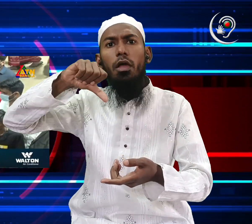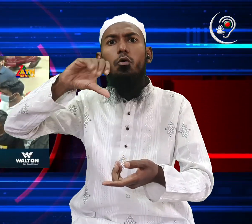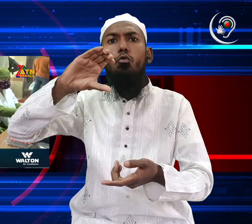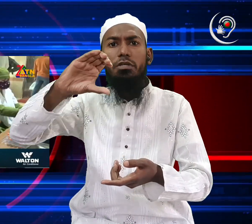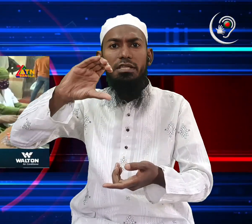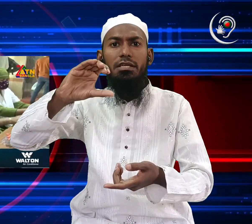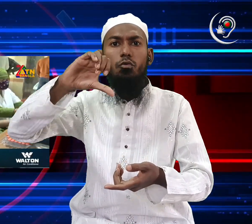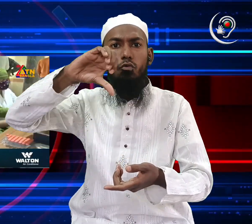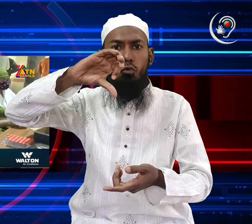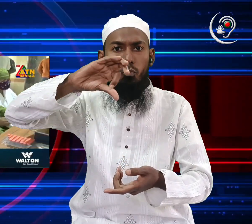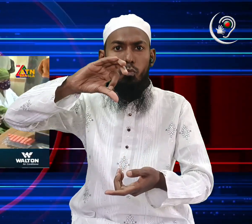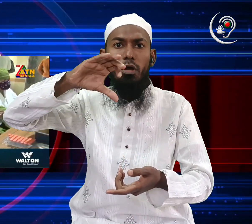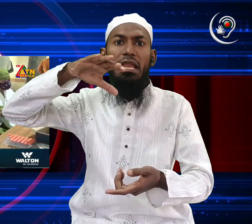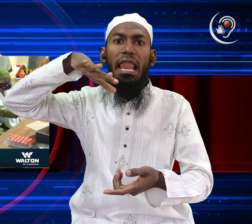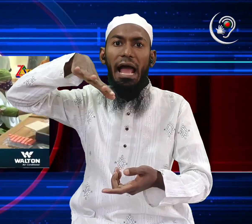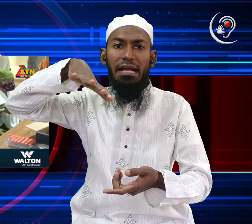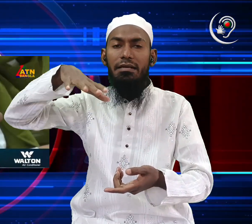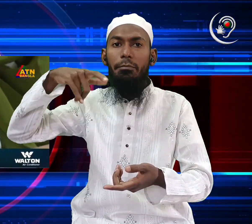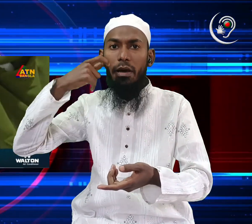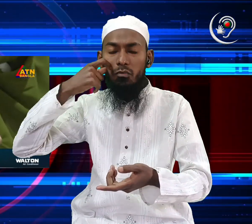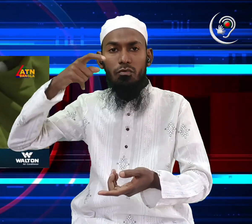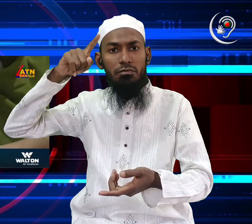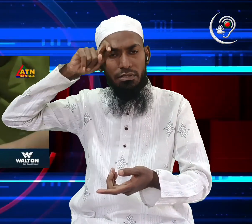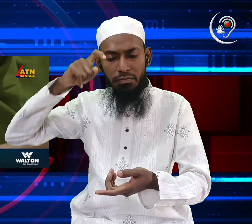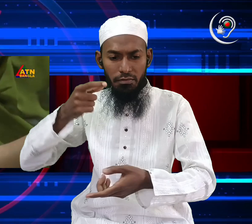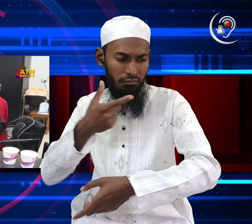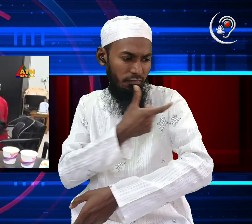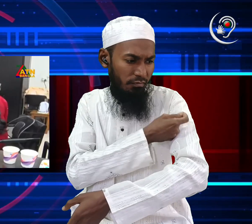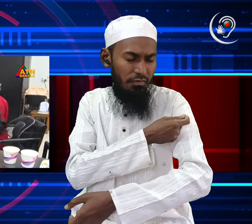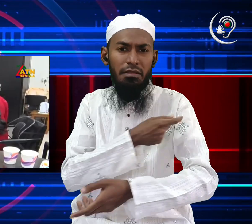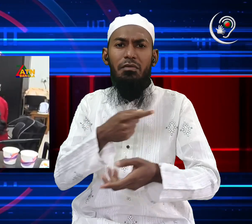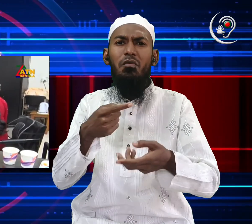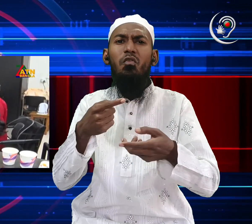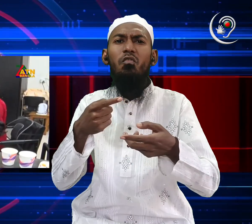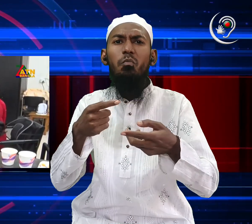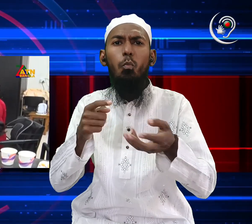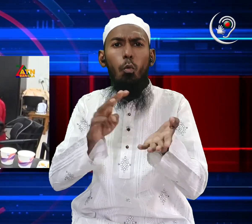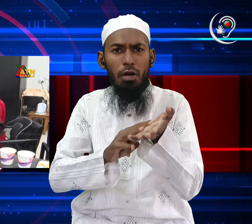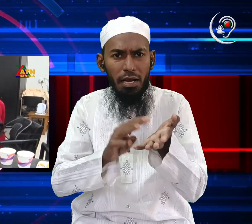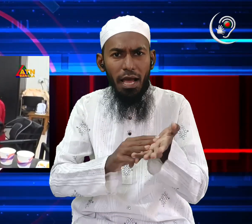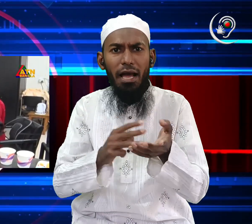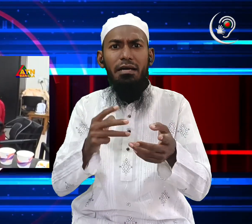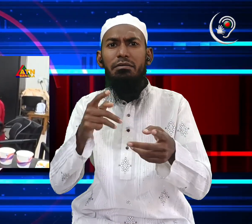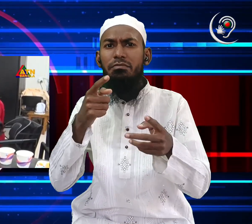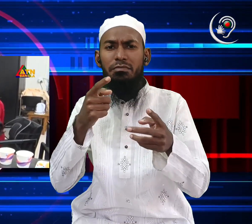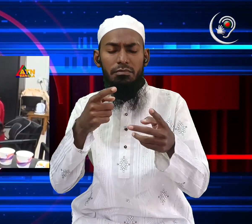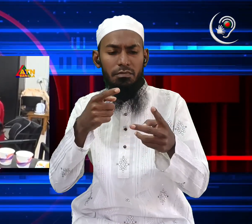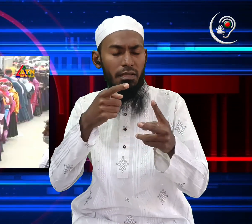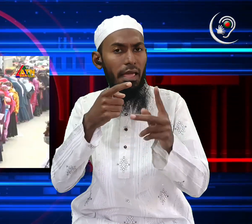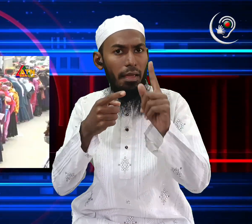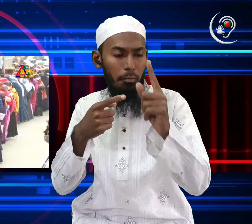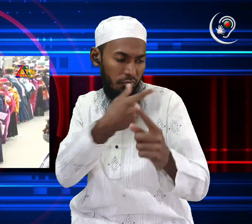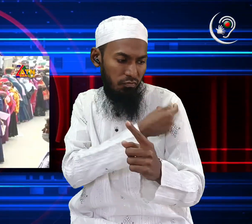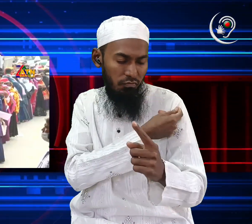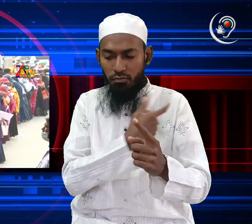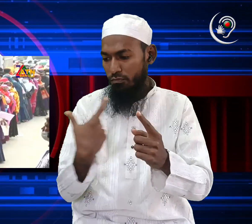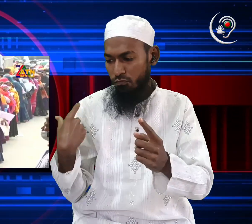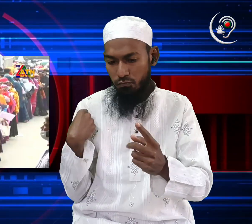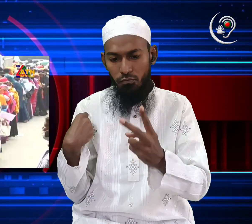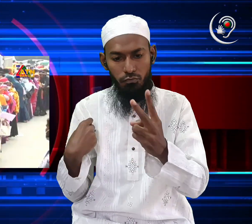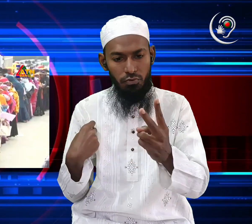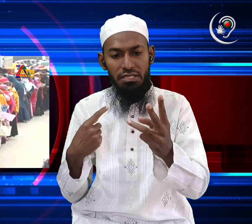মানুষের মধ্যে যারা mRNA টিকা ফাইজার, BioNTech কিংবা মডার্না টিকার দ্বিতীয় ও তৃতীয় ডোজ সম্পূর্ণ করেছেন, তাদের